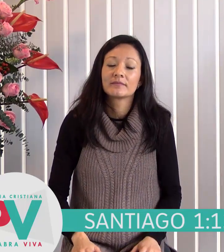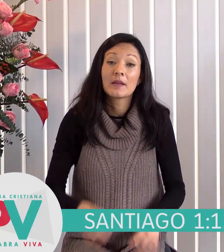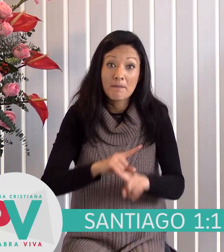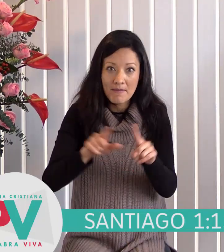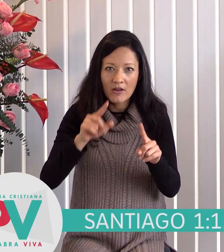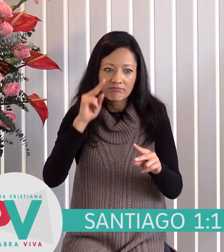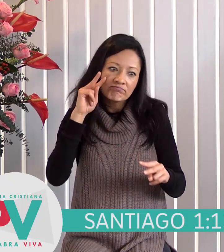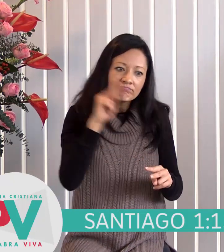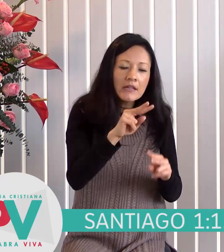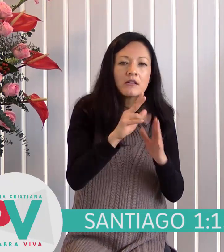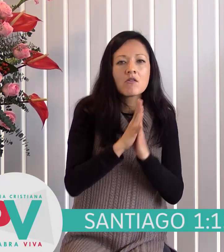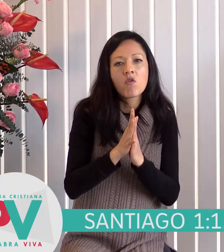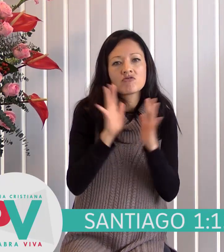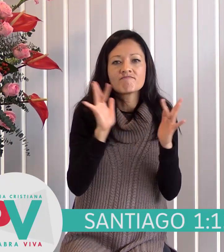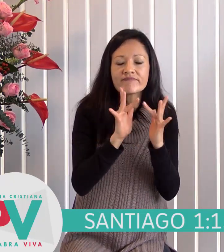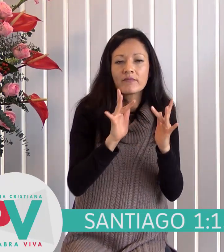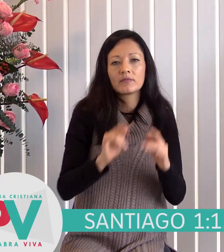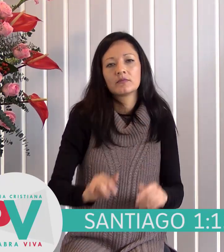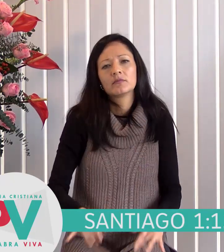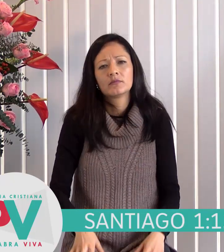pero conéctese, hermano.